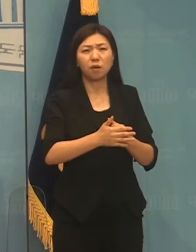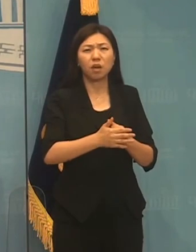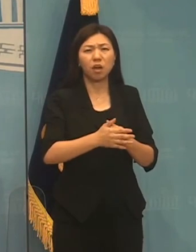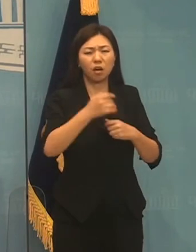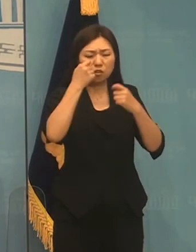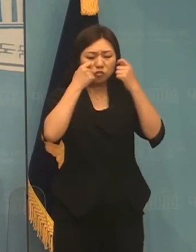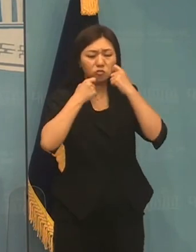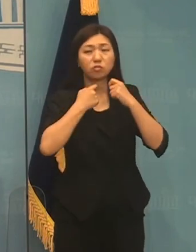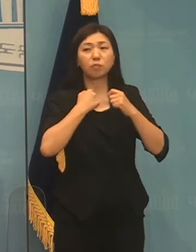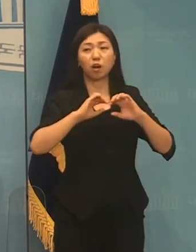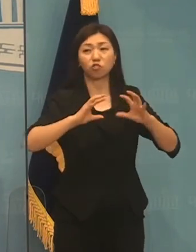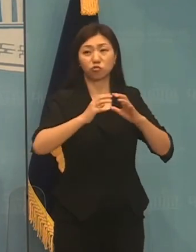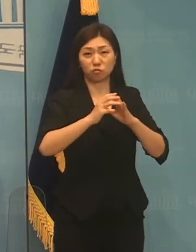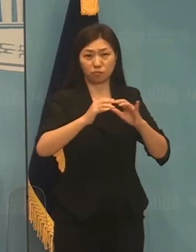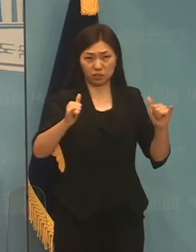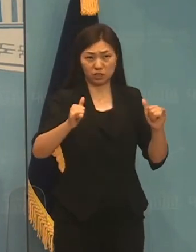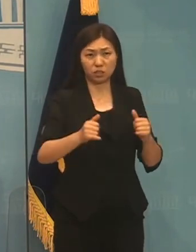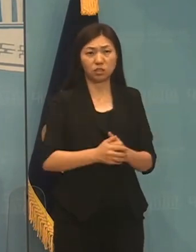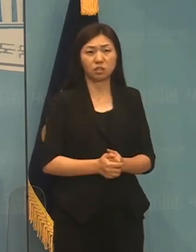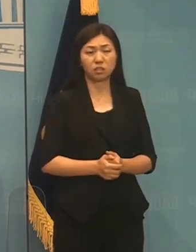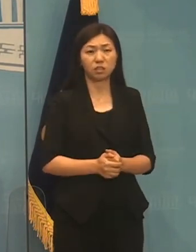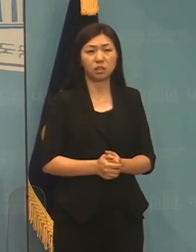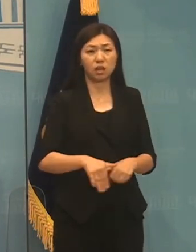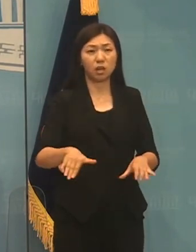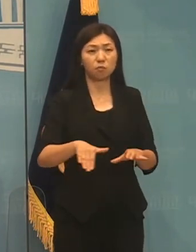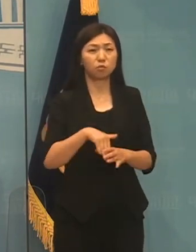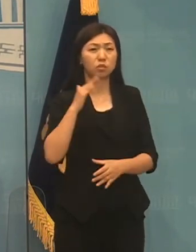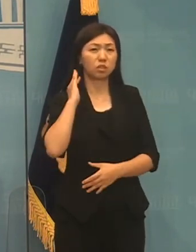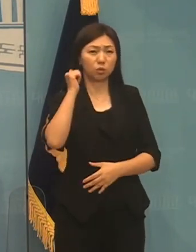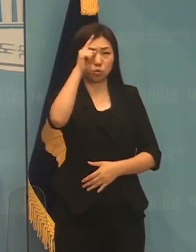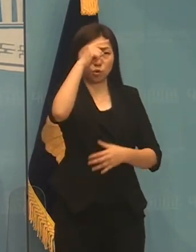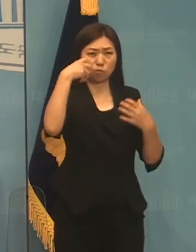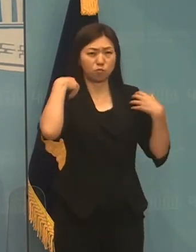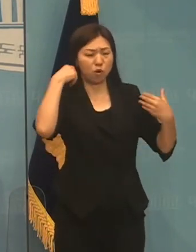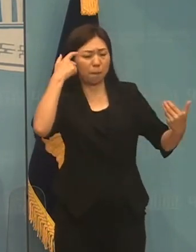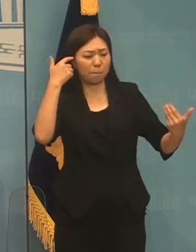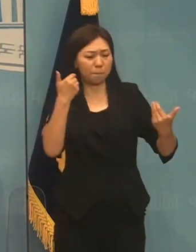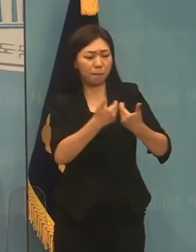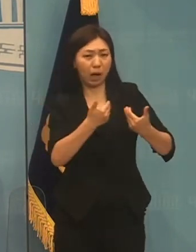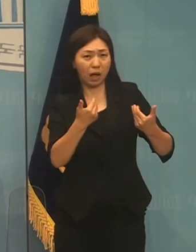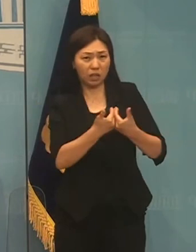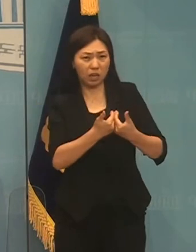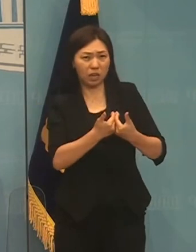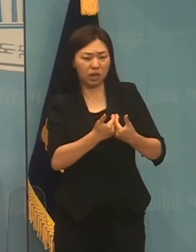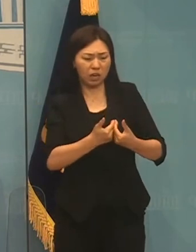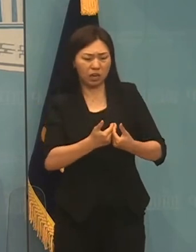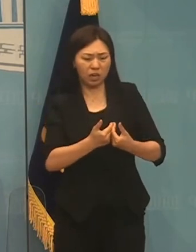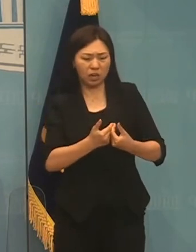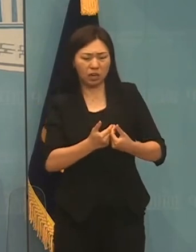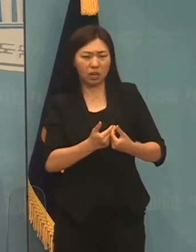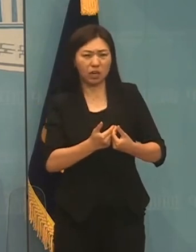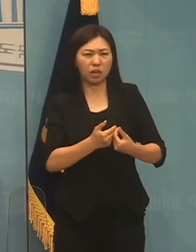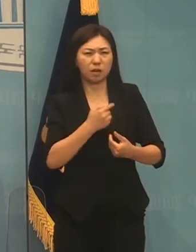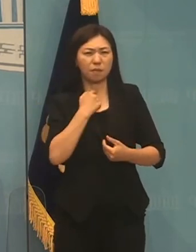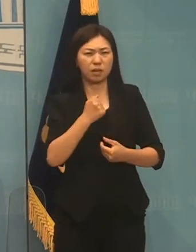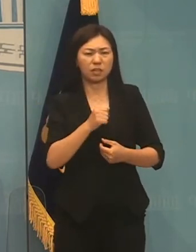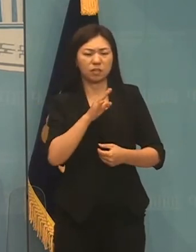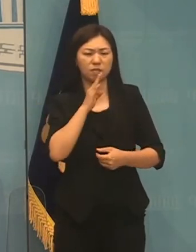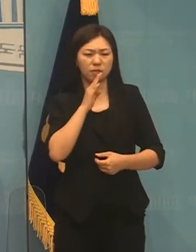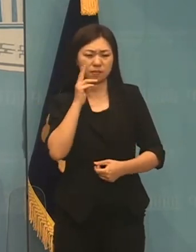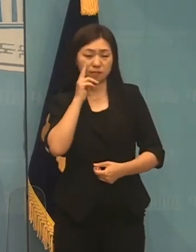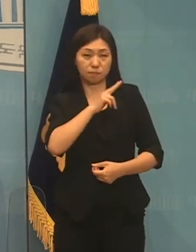이제 문재인 반역 정부와 비급한 정치판을